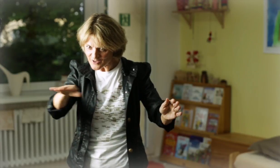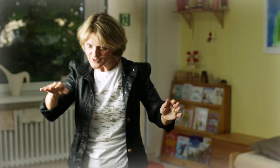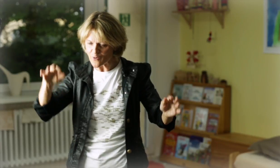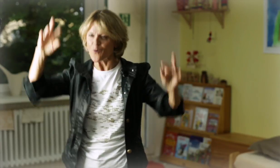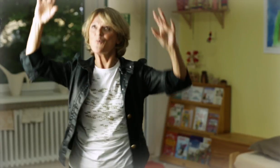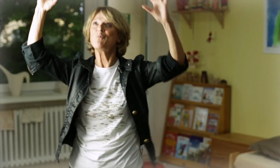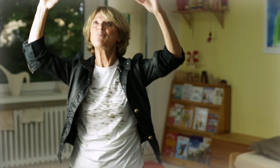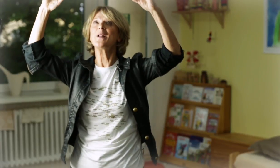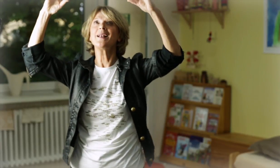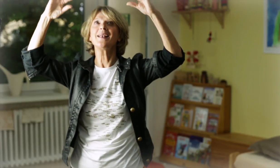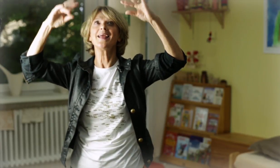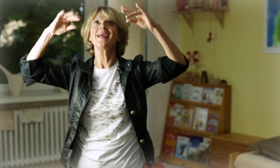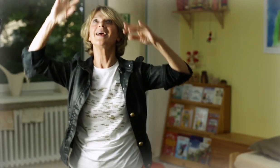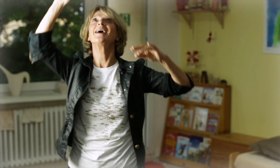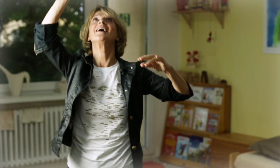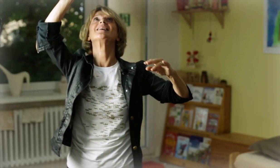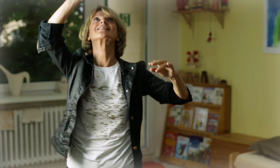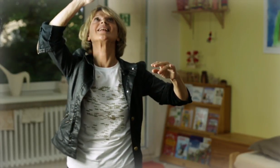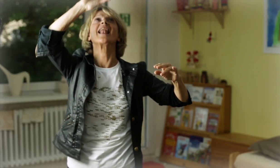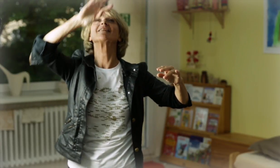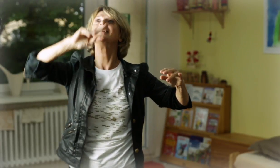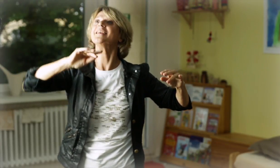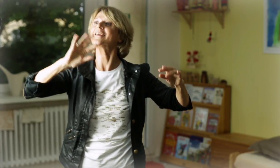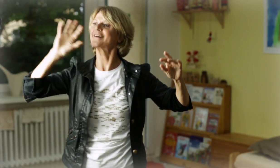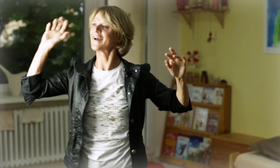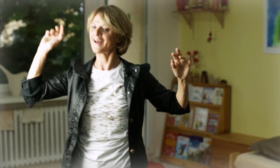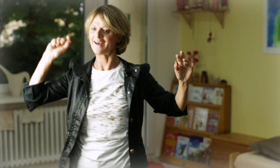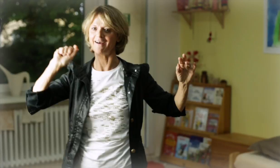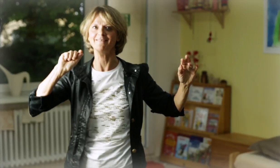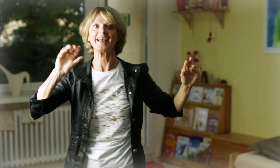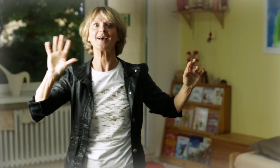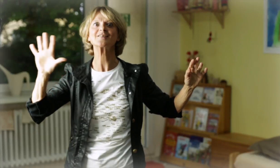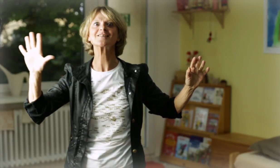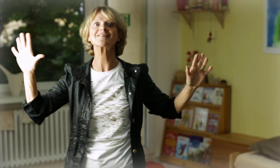jsou plny zlatých hvězd.